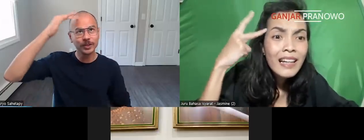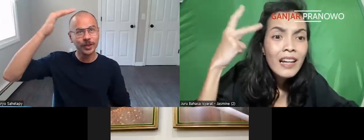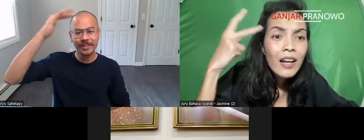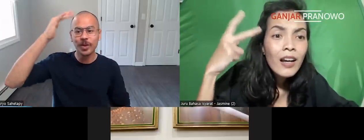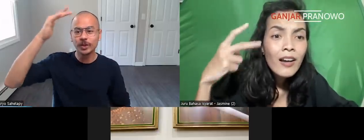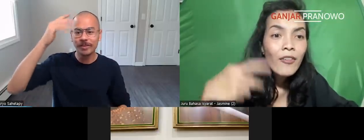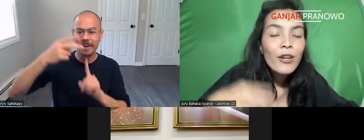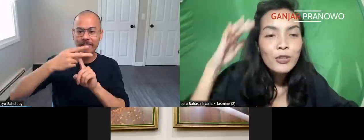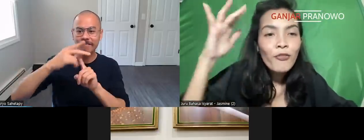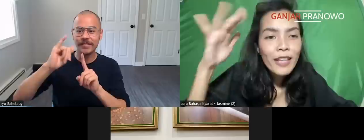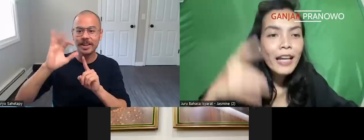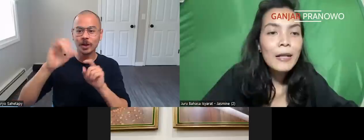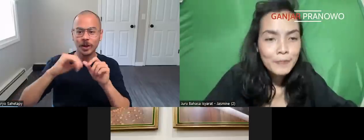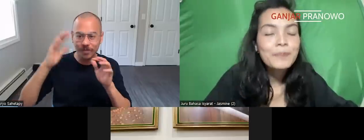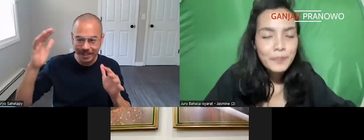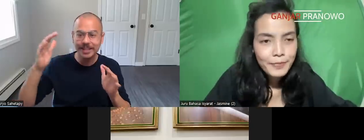ee